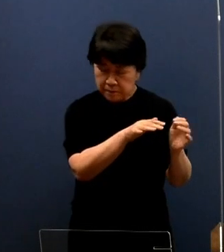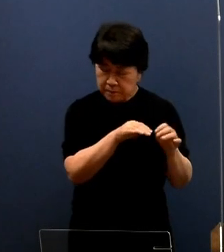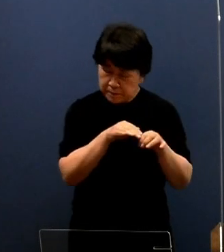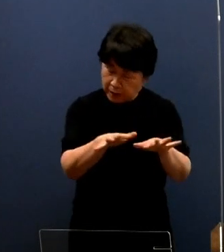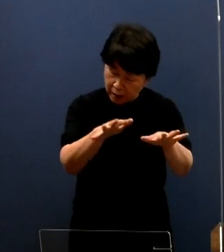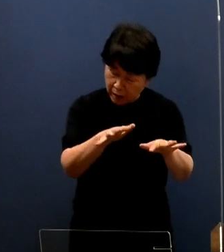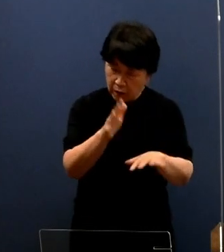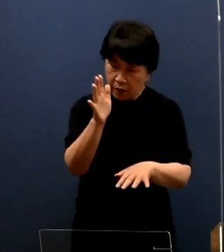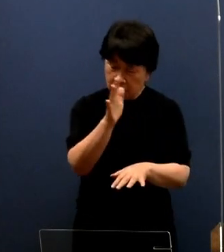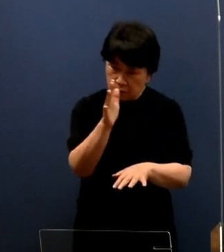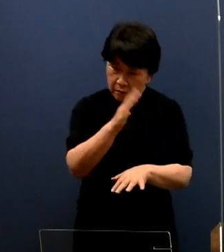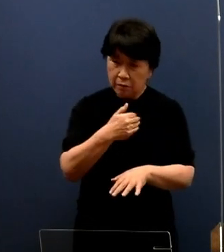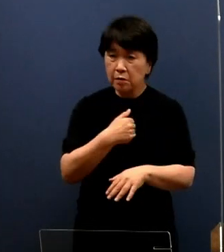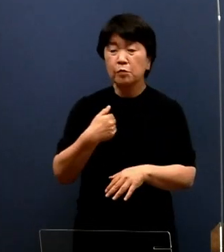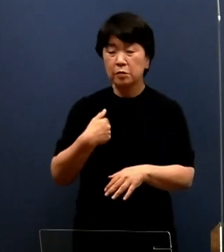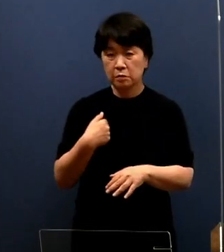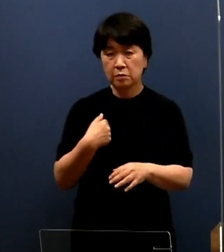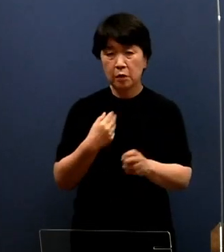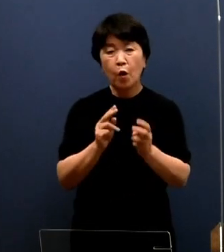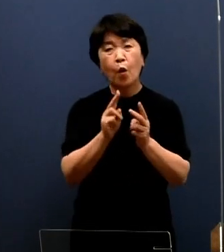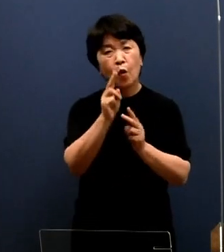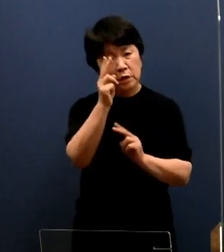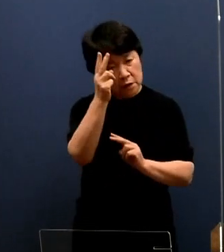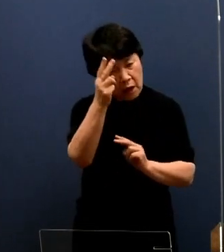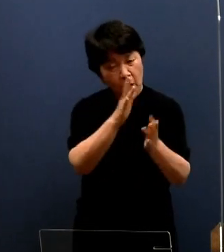それは沖縄県は沖縄県の事情があるので、